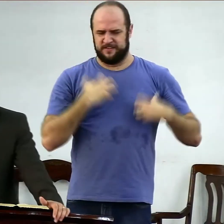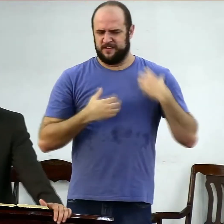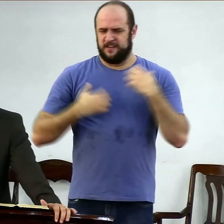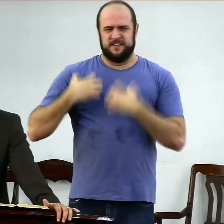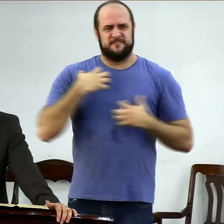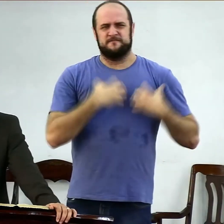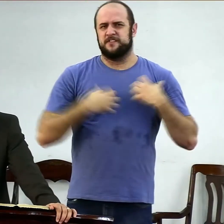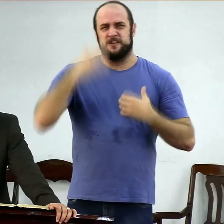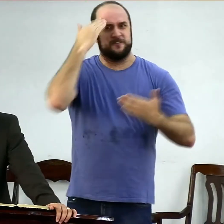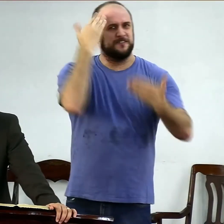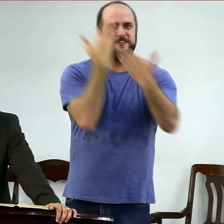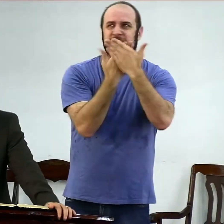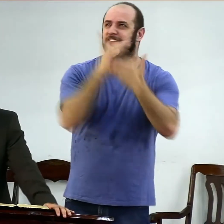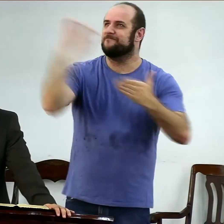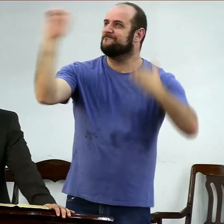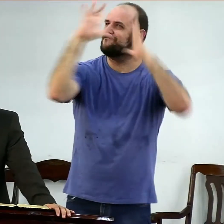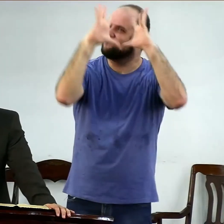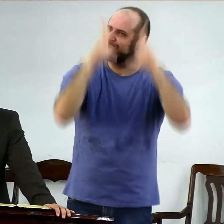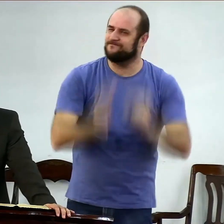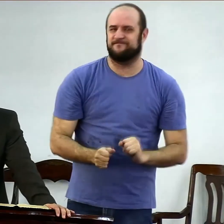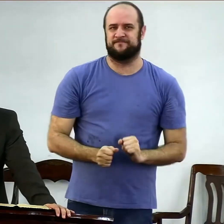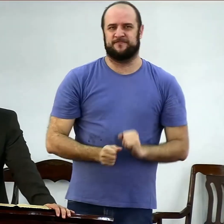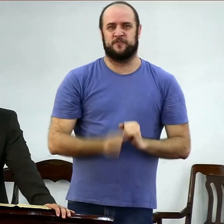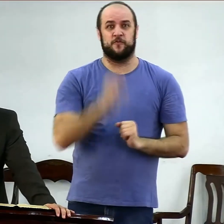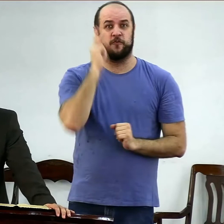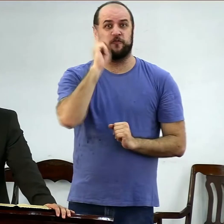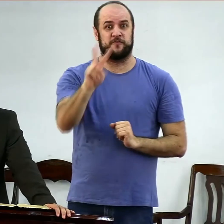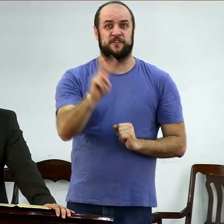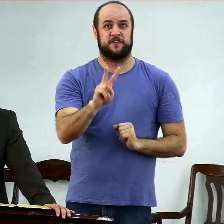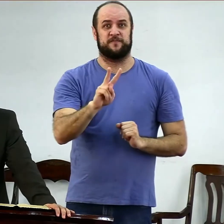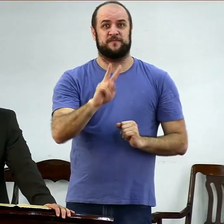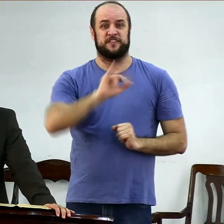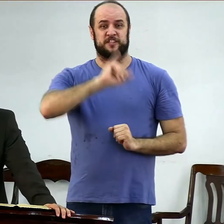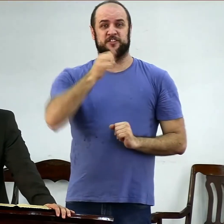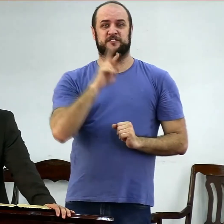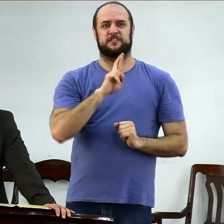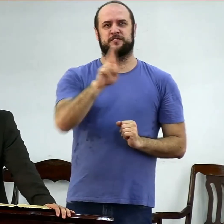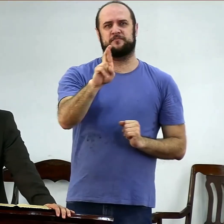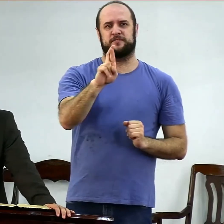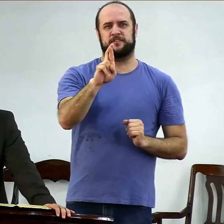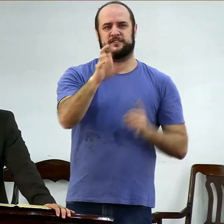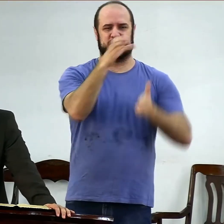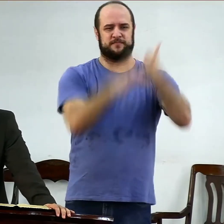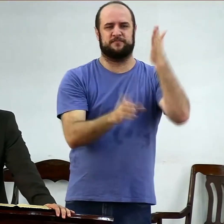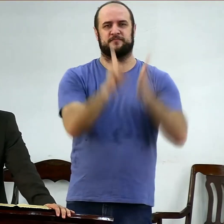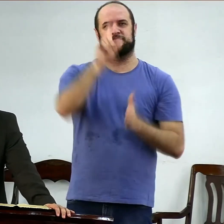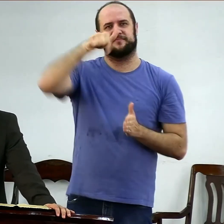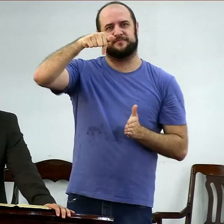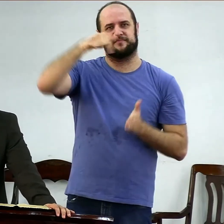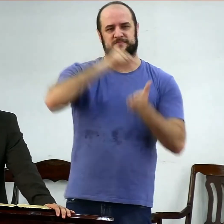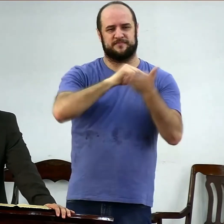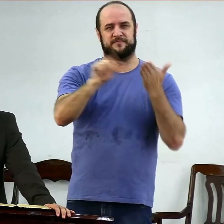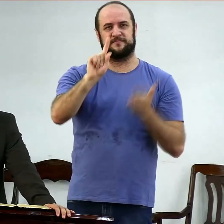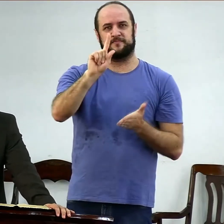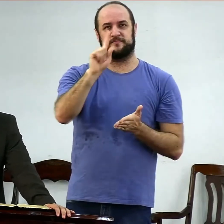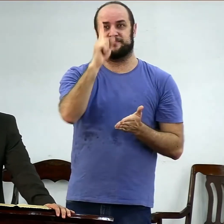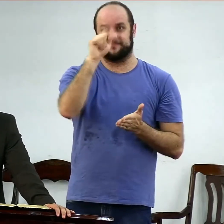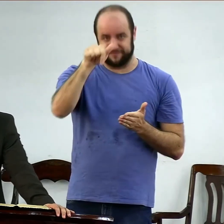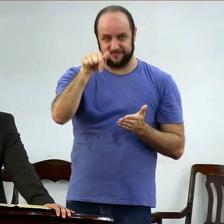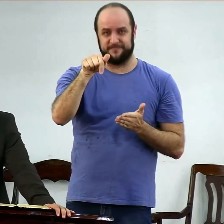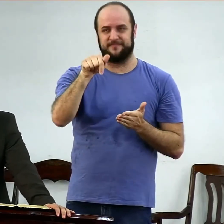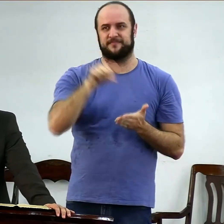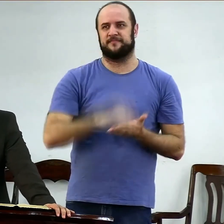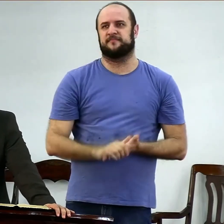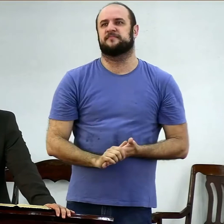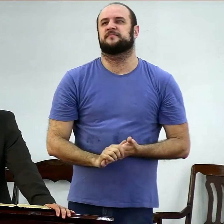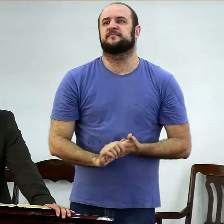totalmente em Deus. Se você abrir a sua Bíblia, Jeremias 17, versículo 7, o profeta vai dizer para